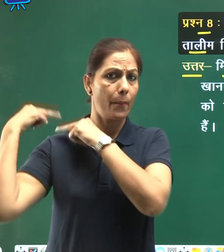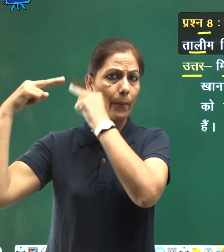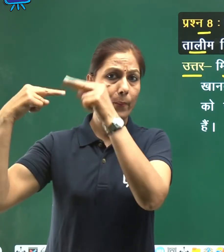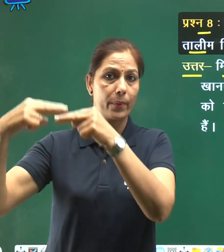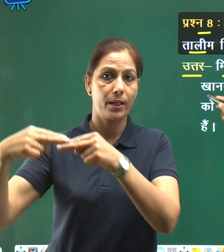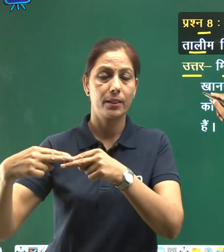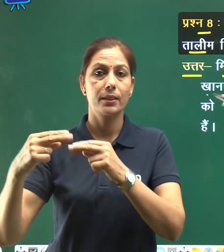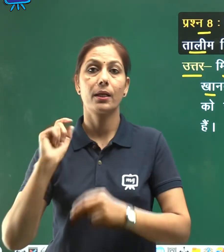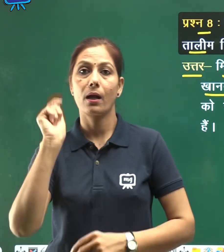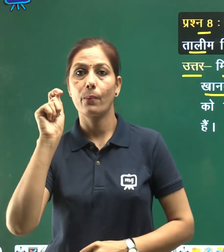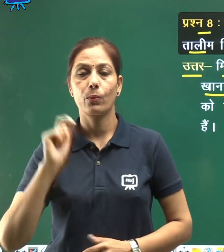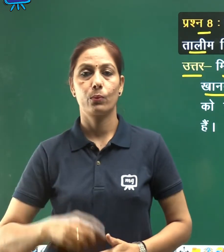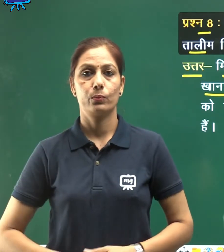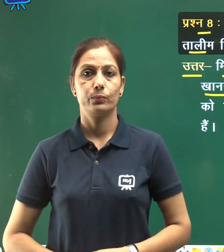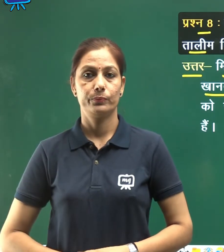को